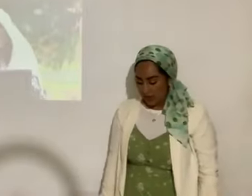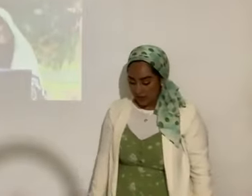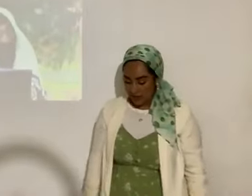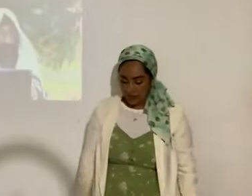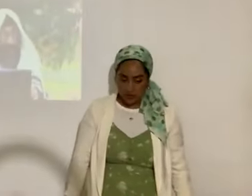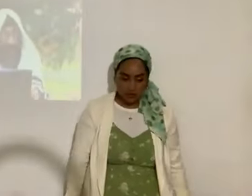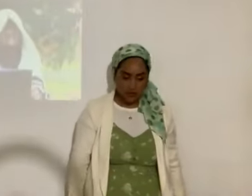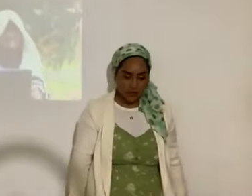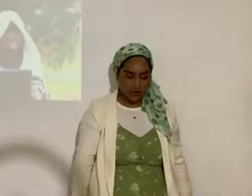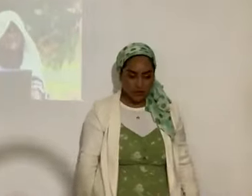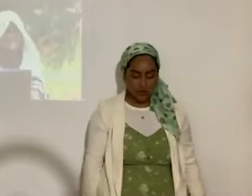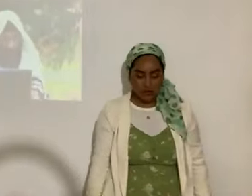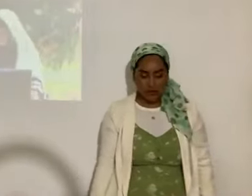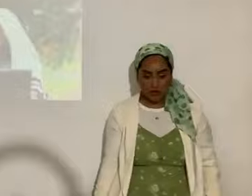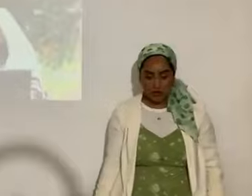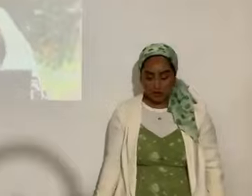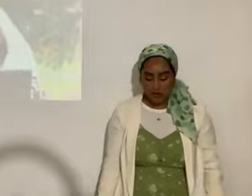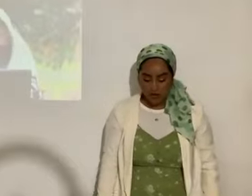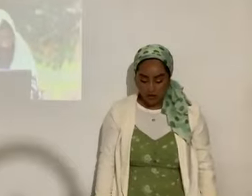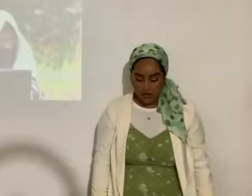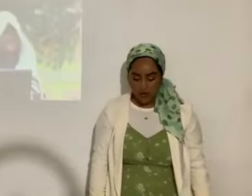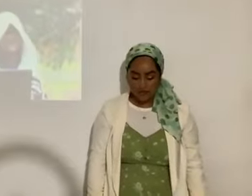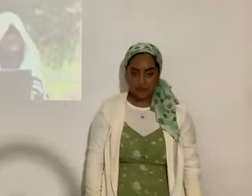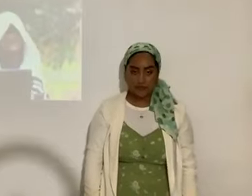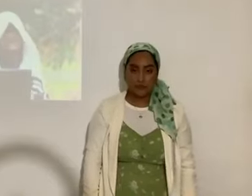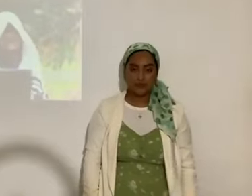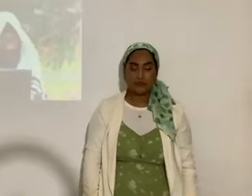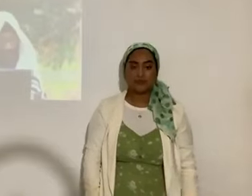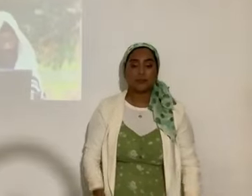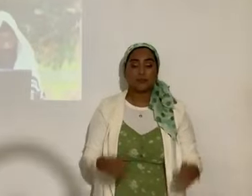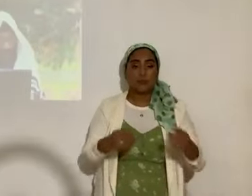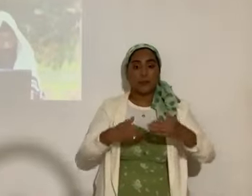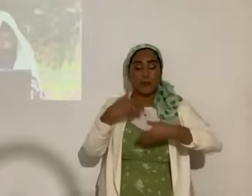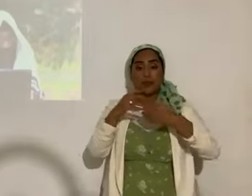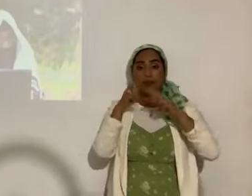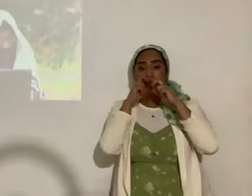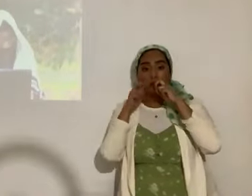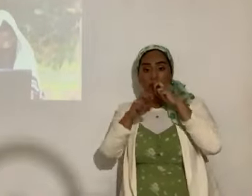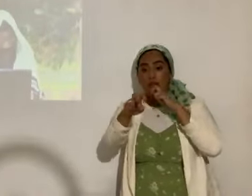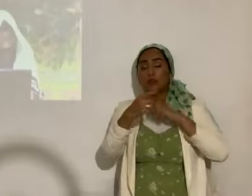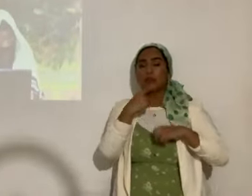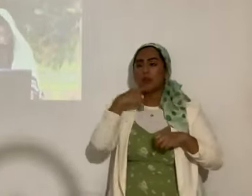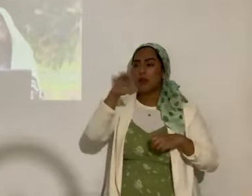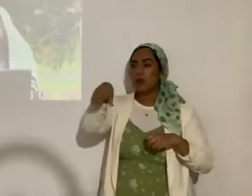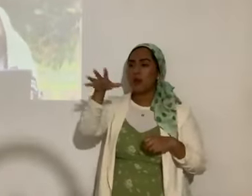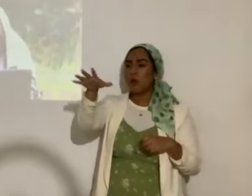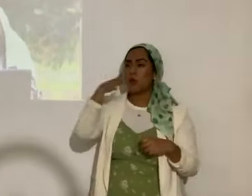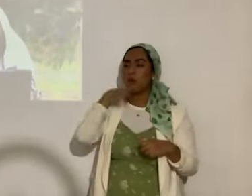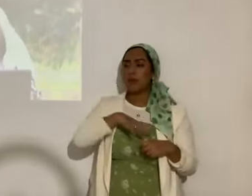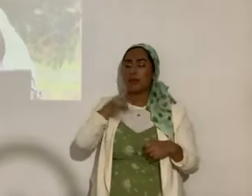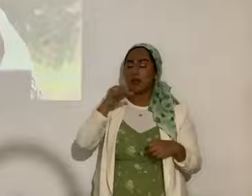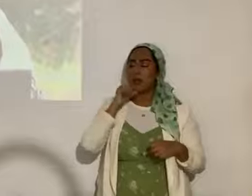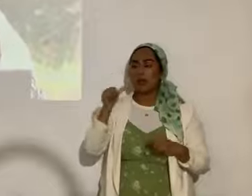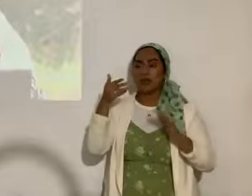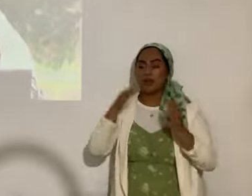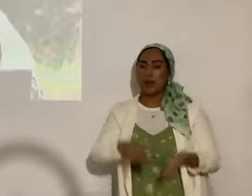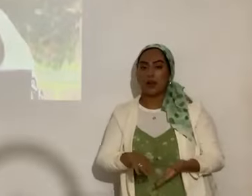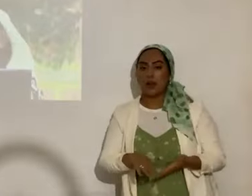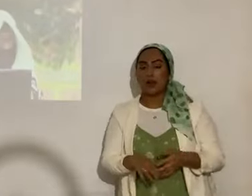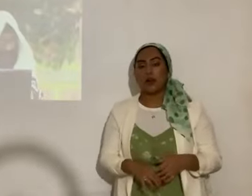en el verso verso 4 dice así entonces la serpiente dijo mujer no moriréis